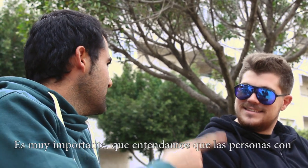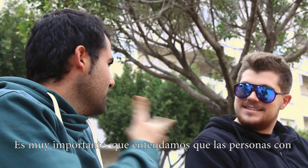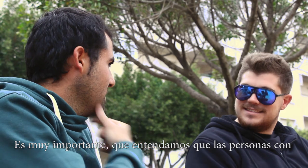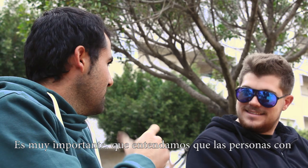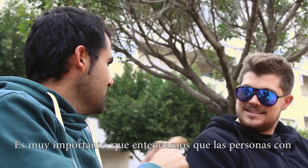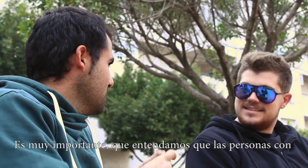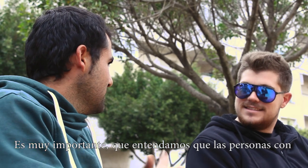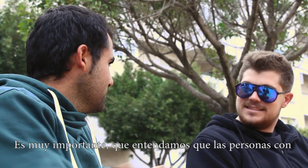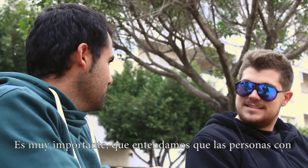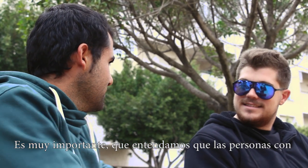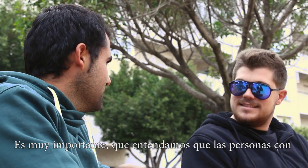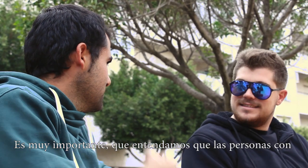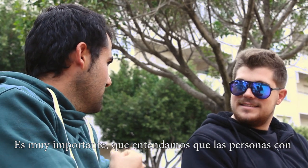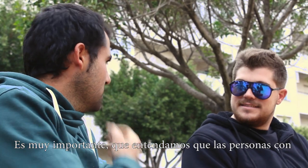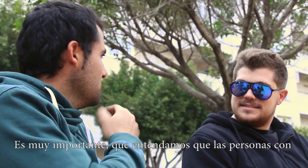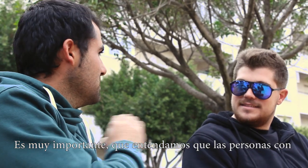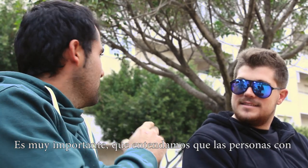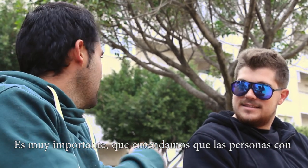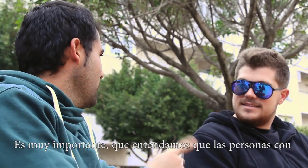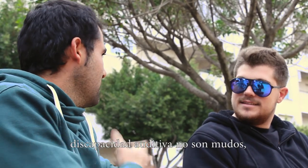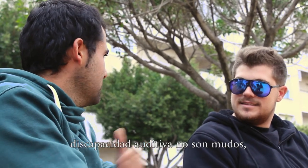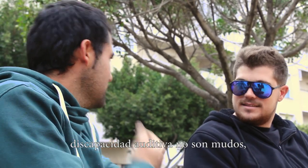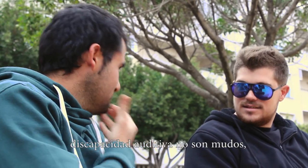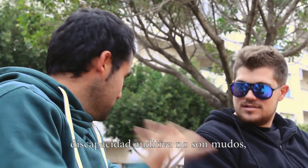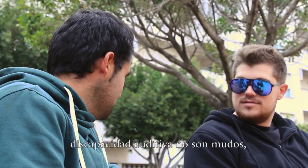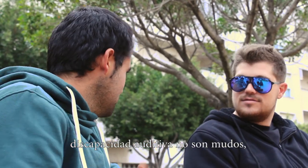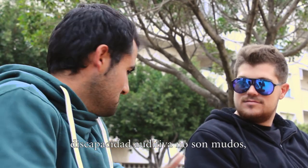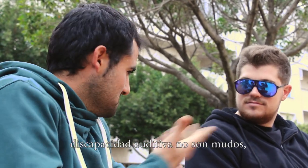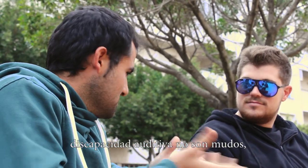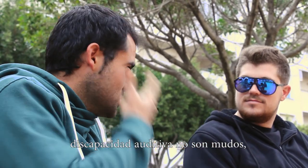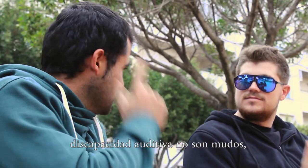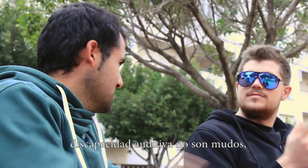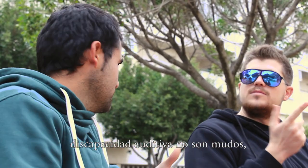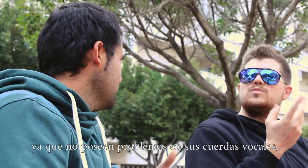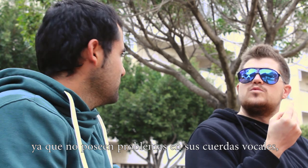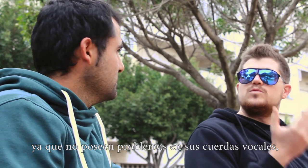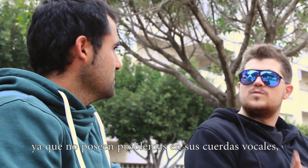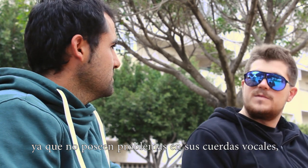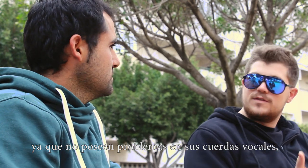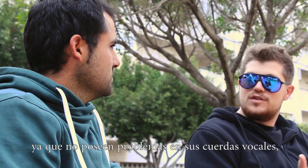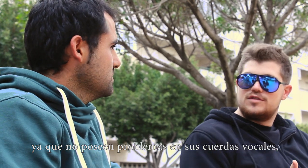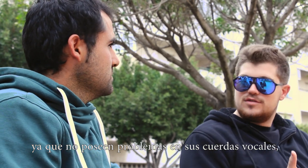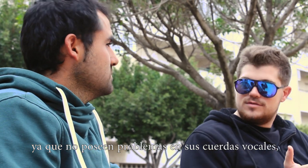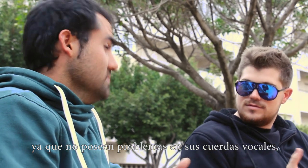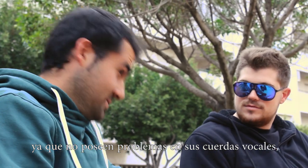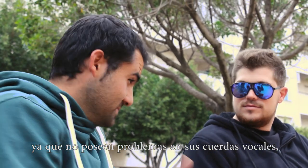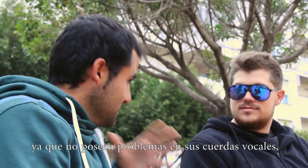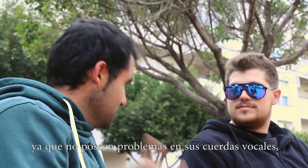Es muy importante que entendamos que las personas con discapacidad auditiva no son mudos, ya que no poseen problemas en sus cuerdas vocales,